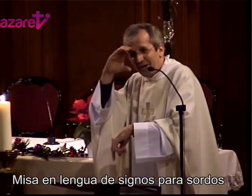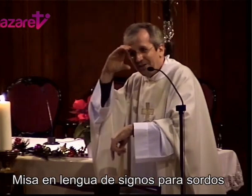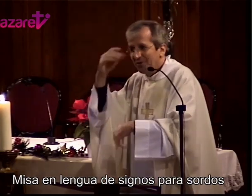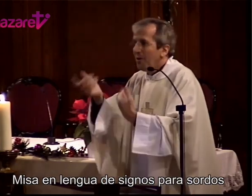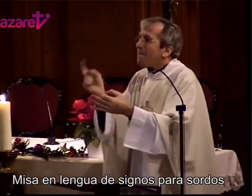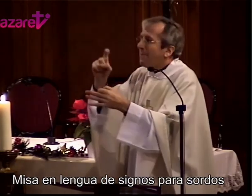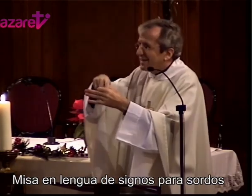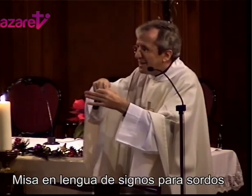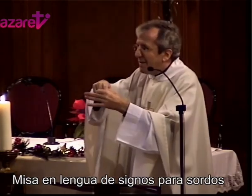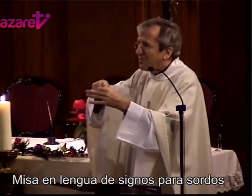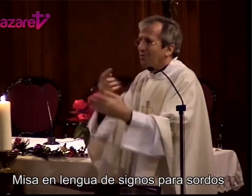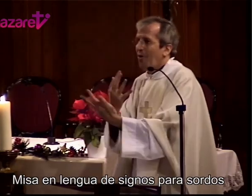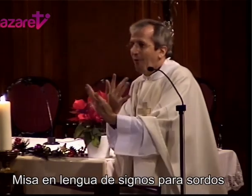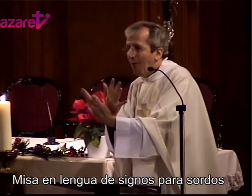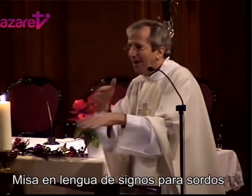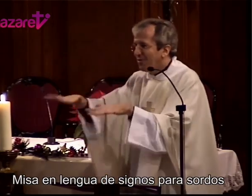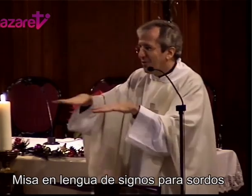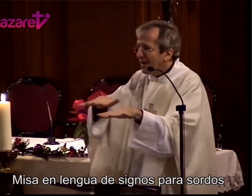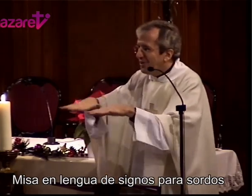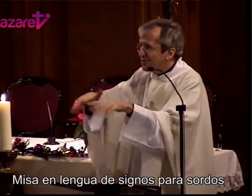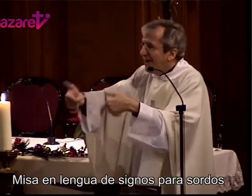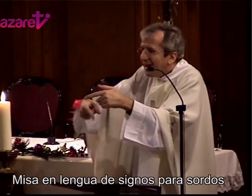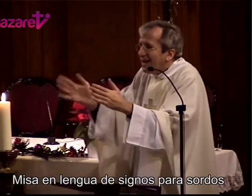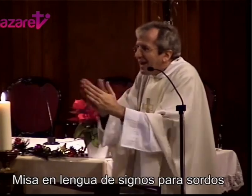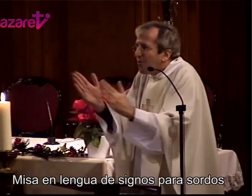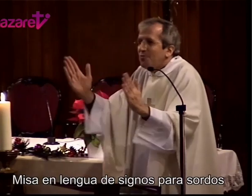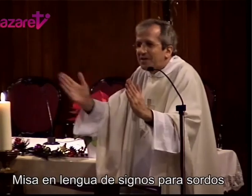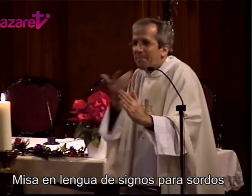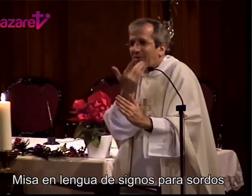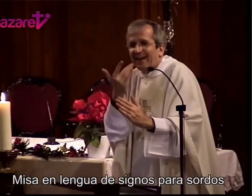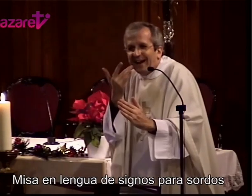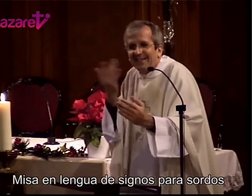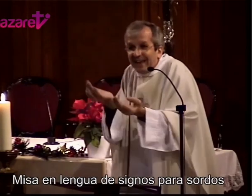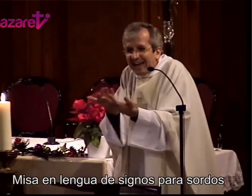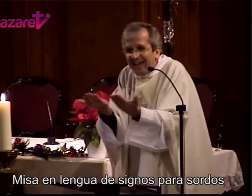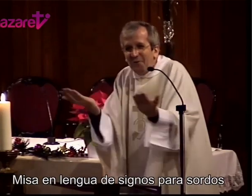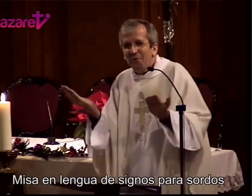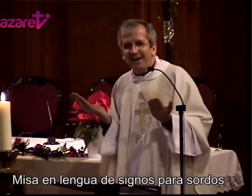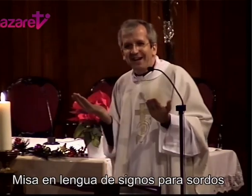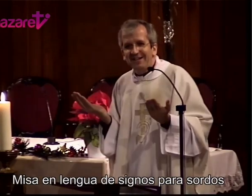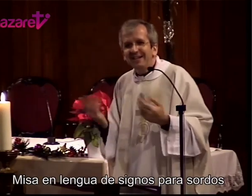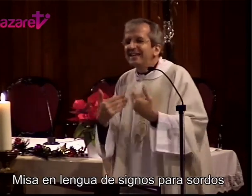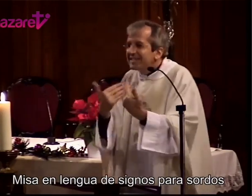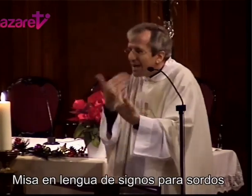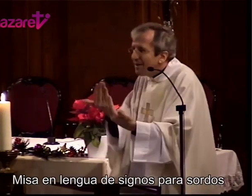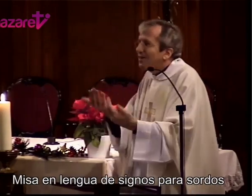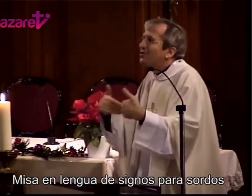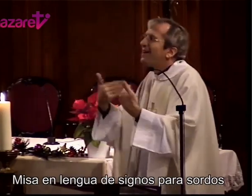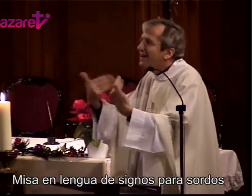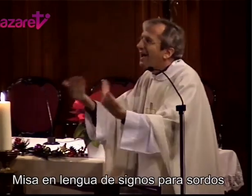escuchando, participando, jugando con ellos, un tiempo de la tarde, cada uno verá, sabernos regalar